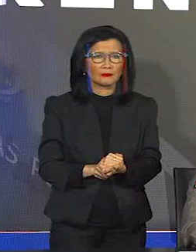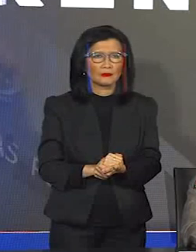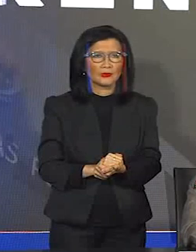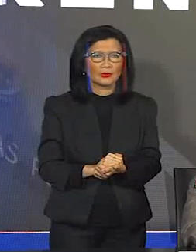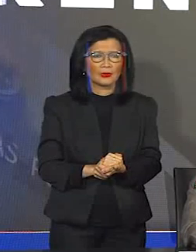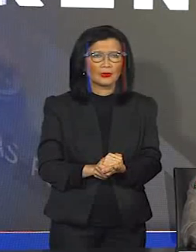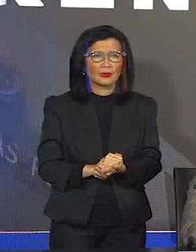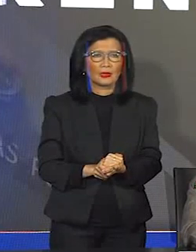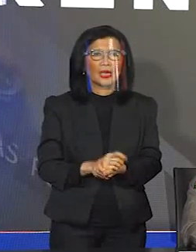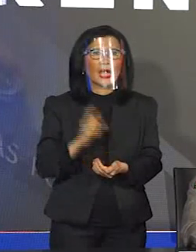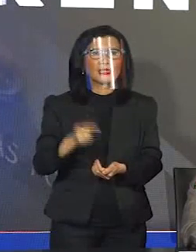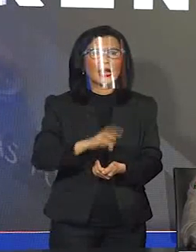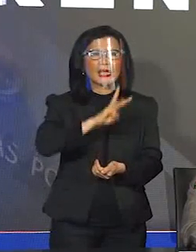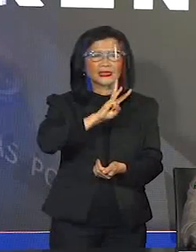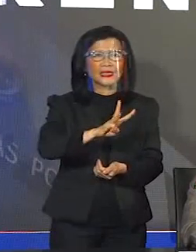sebanyak